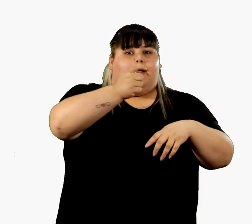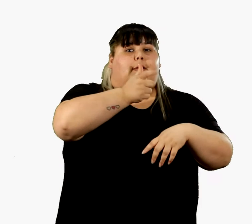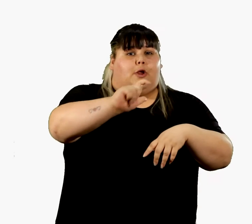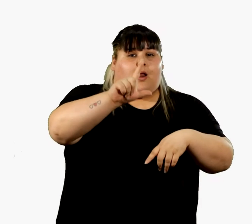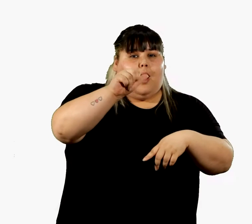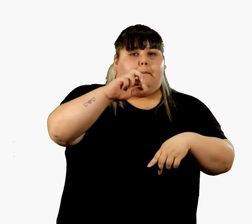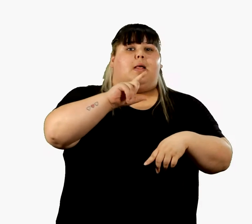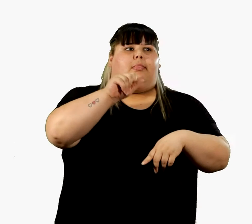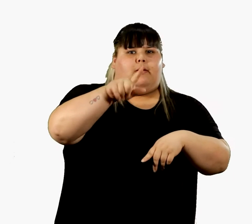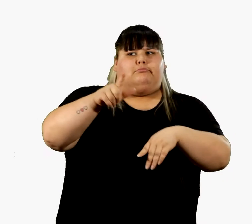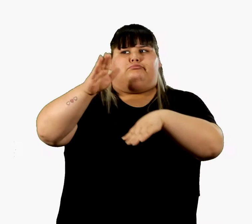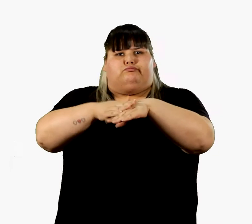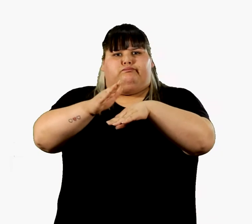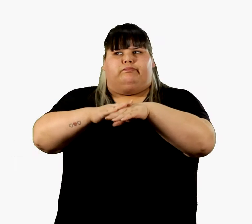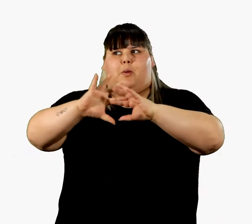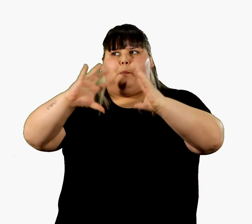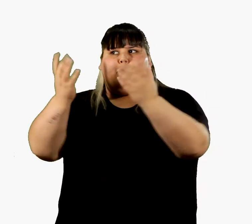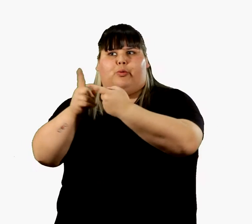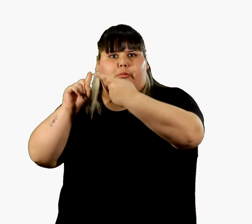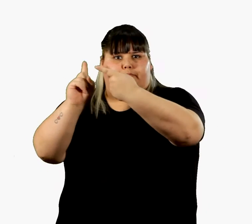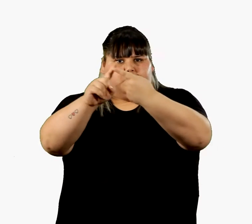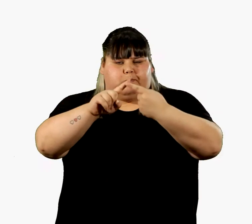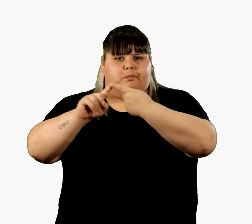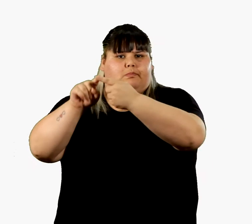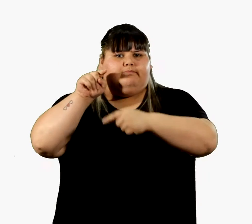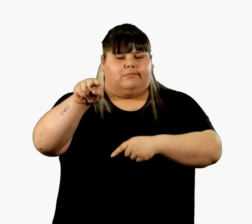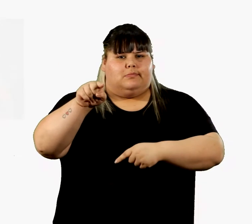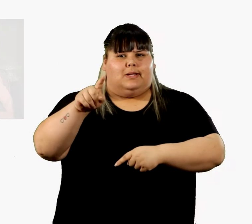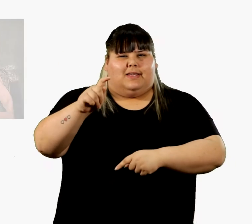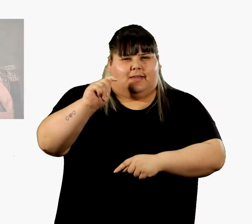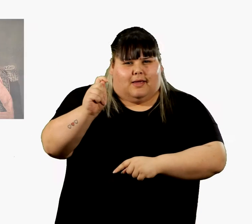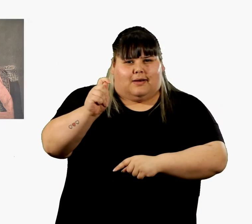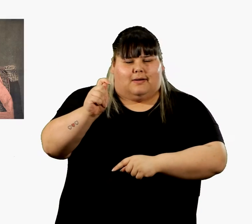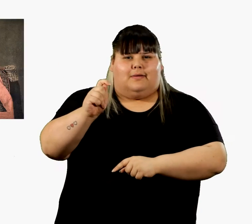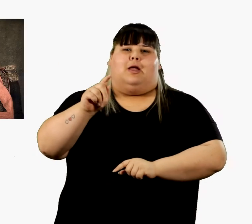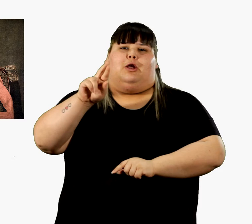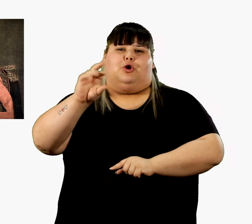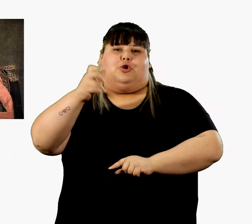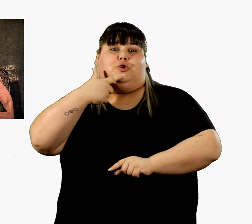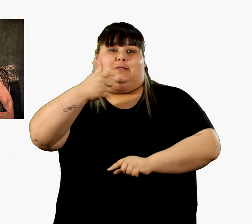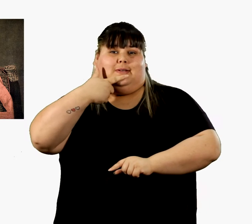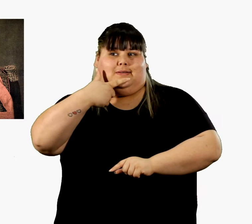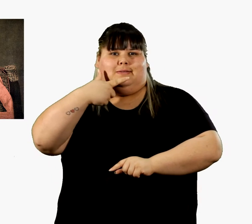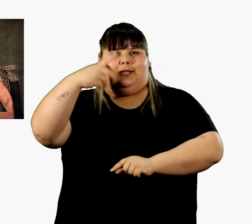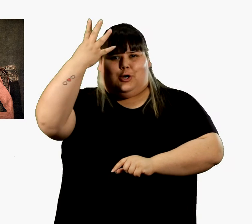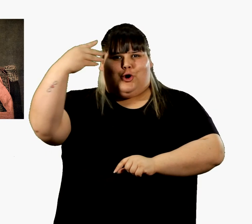de las provincias unidas del río de la plata' juan manuel de rosas